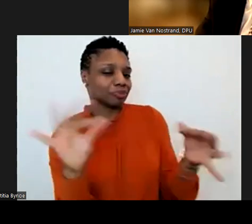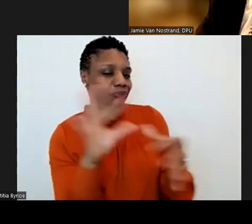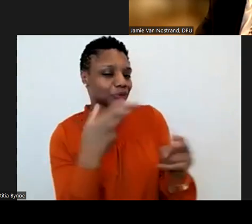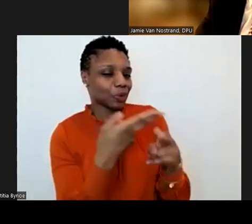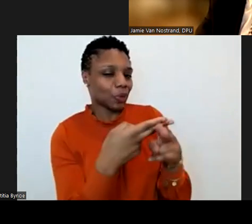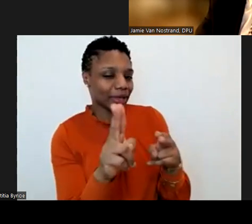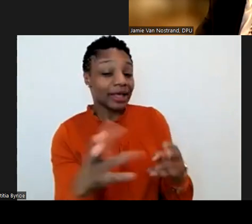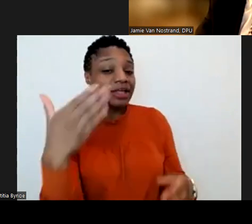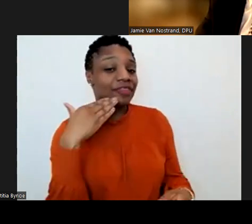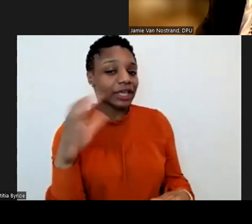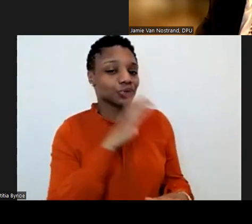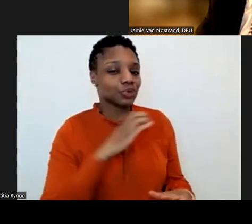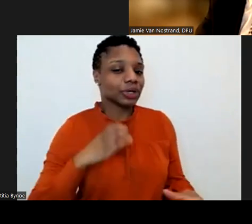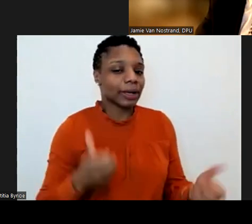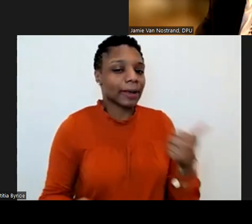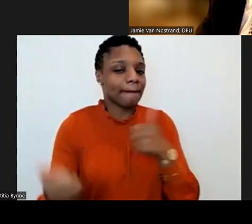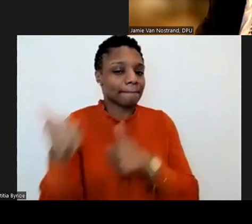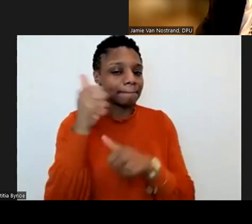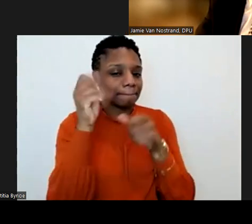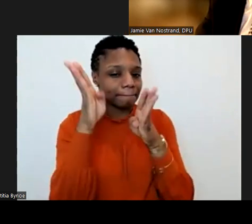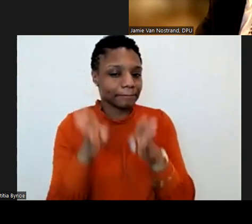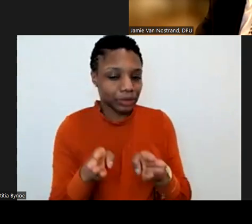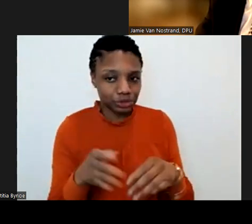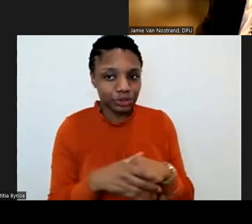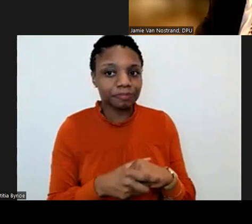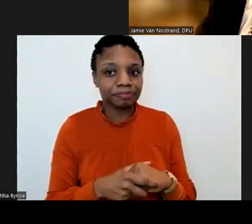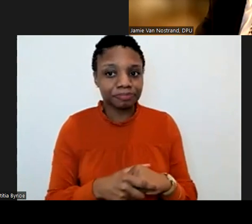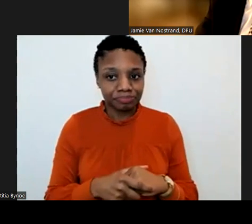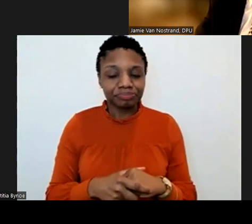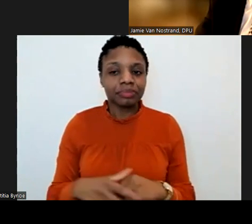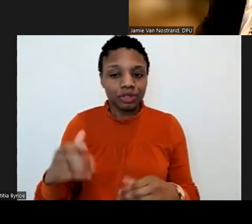entonces lo voy a hacer rápido okay Gracias comisionado